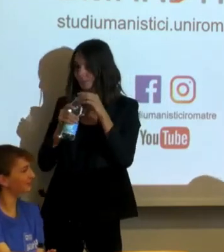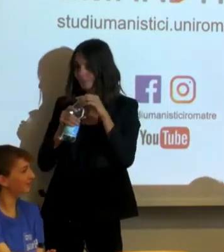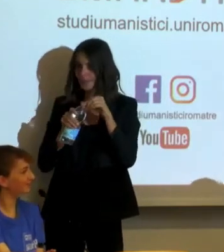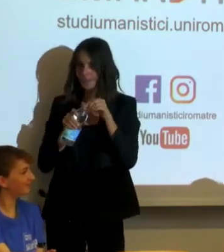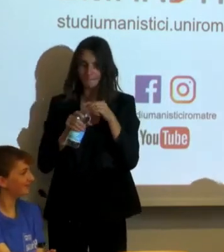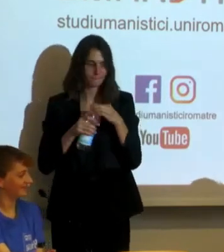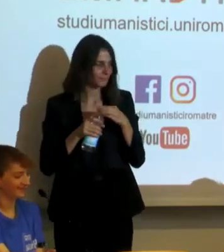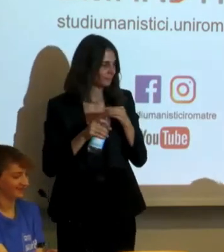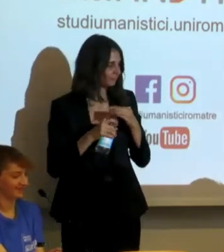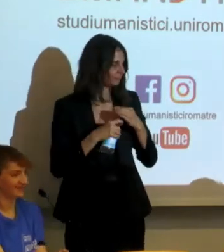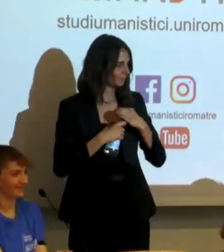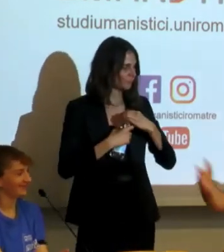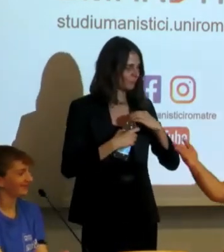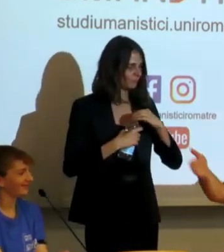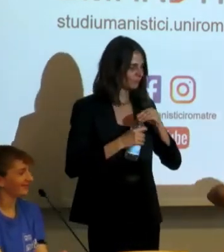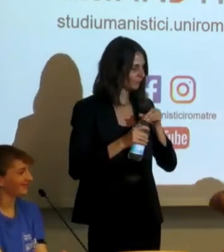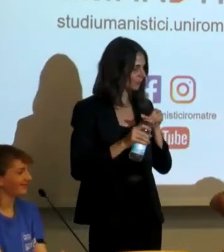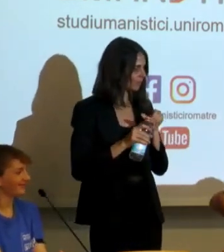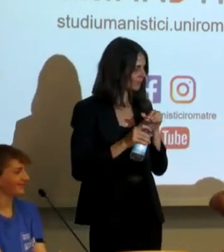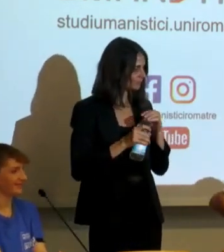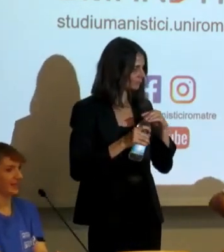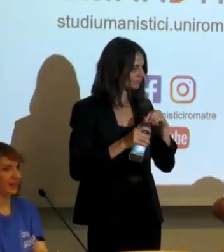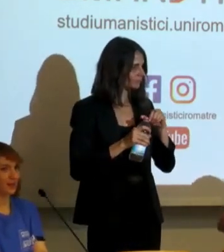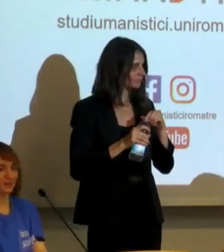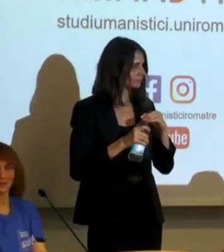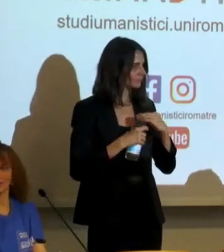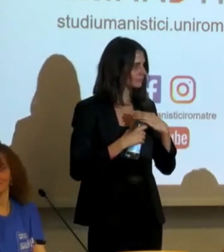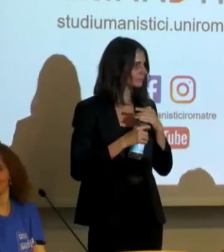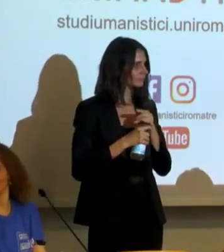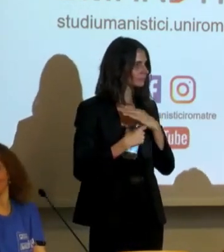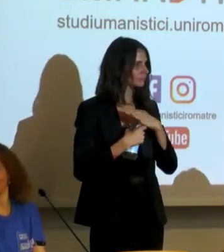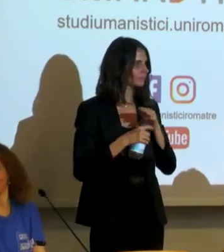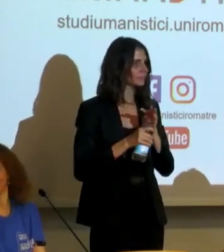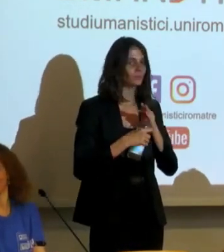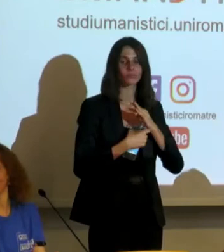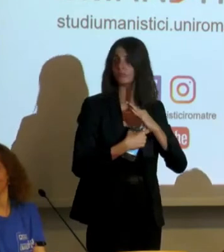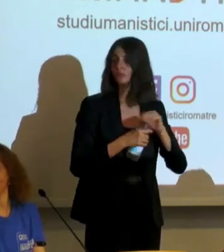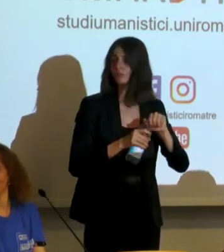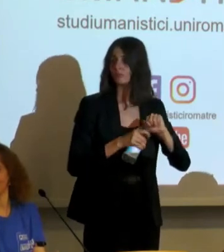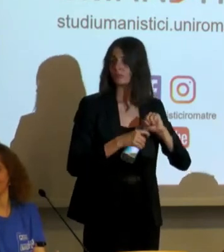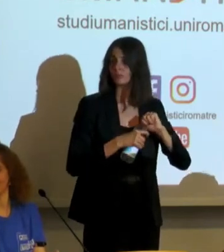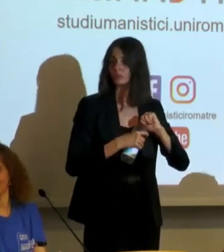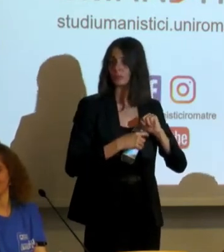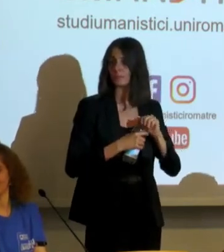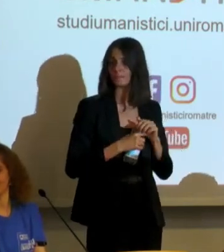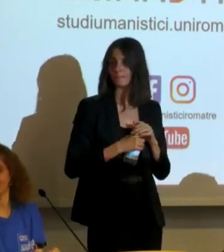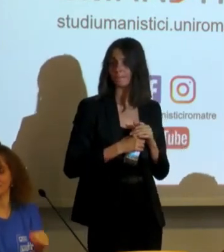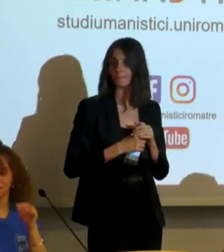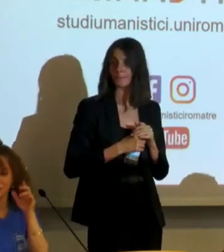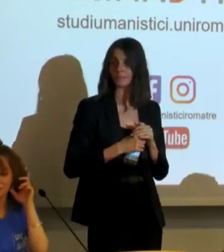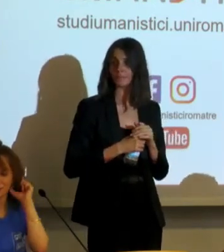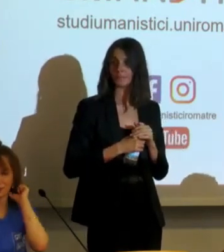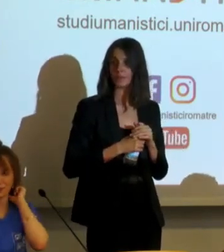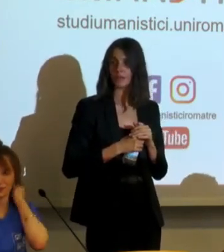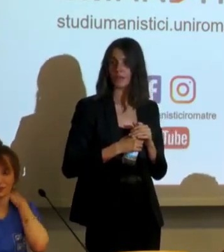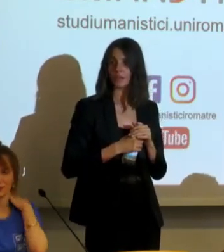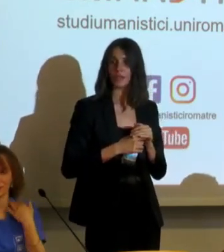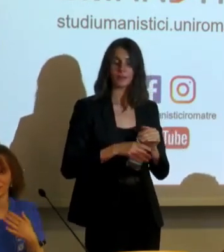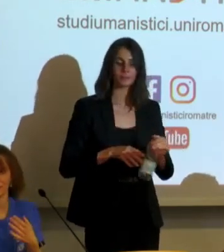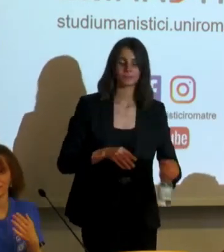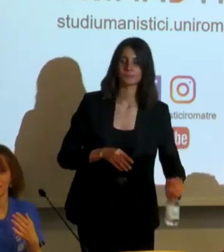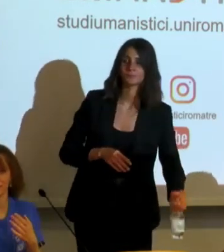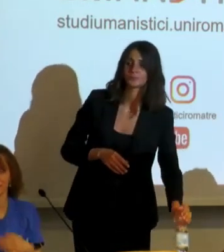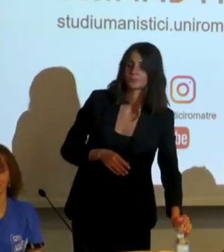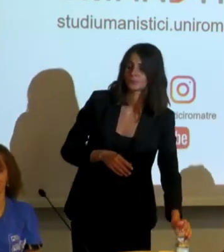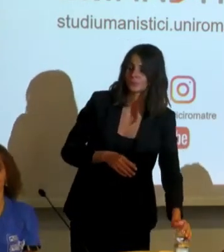Come facciamo per le domande? Ci mettiamo tutti qui? Sì, non abbiamo il gelato, per cui chi vuole fare